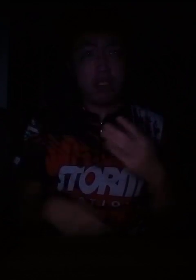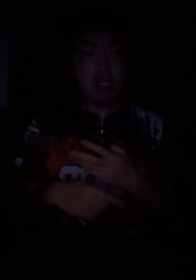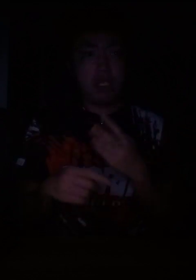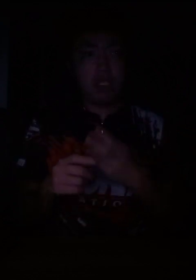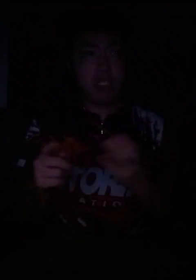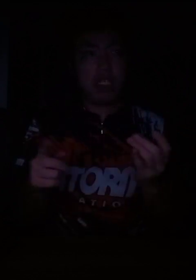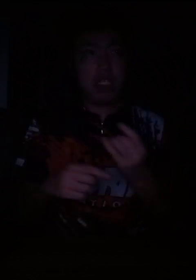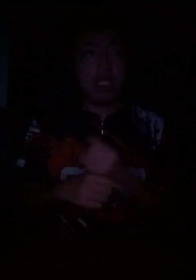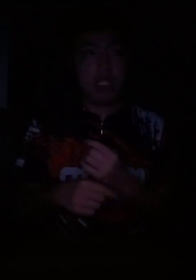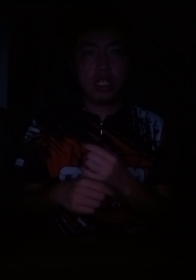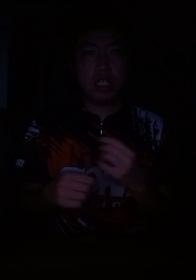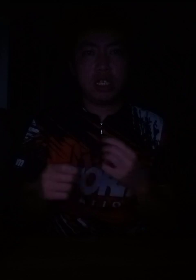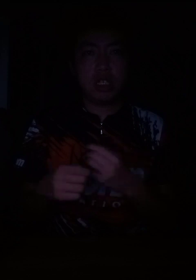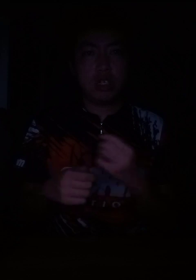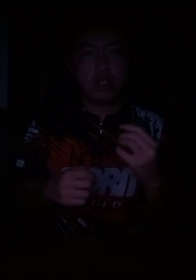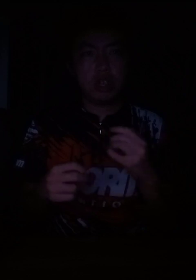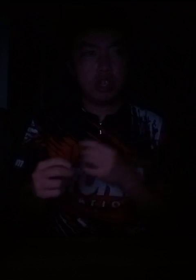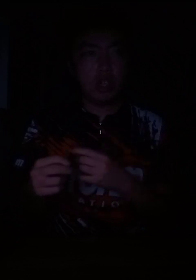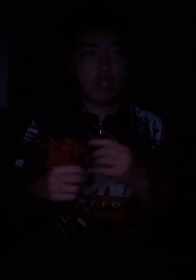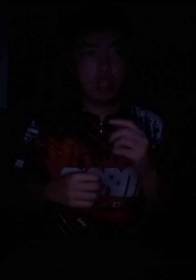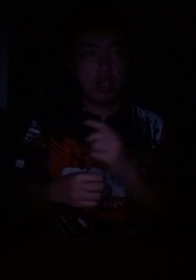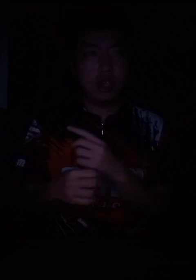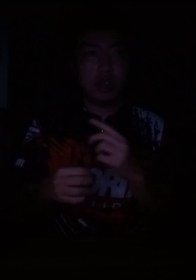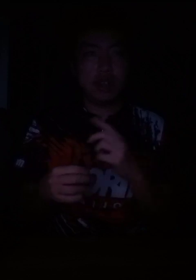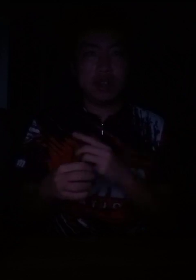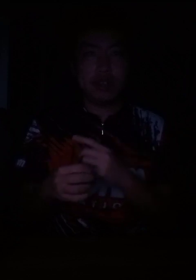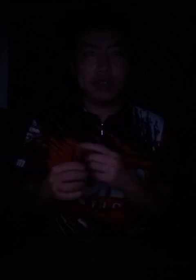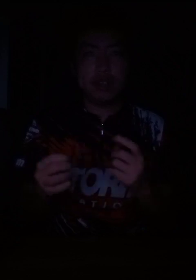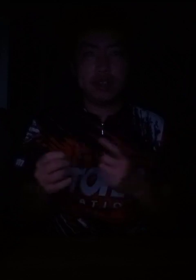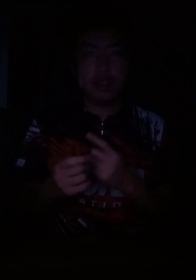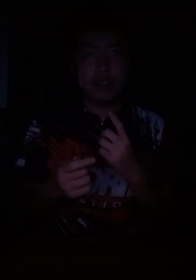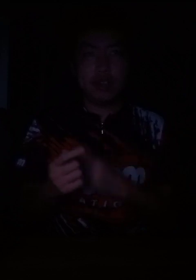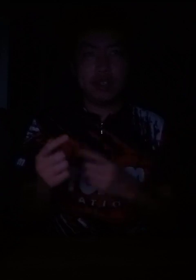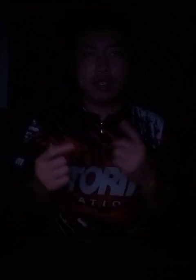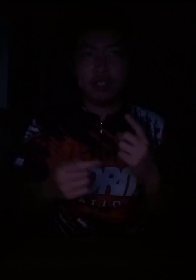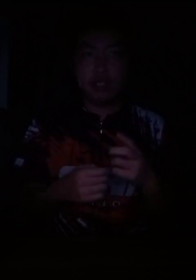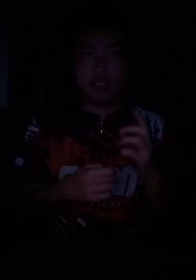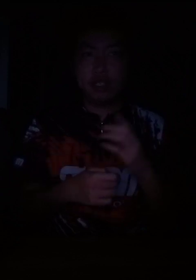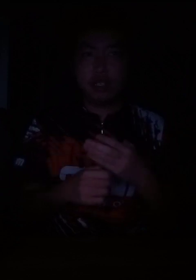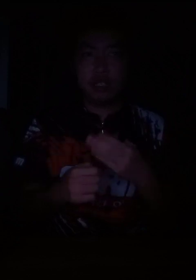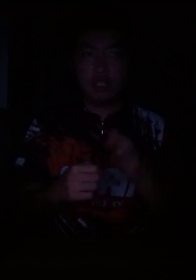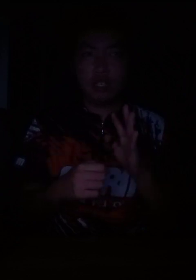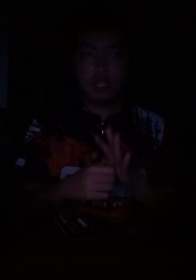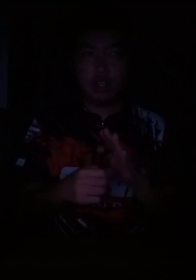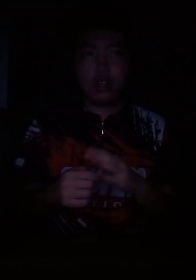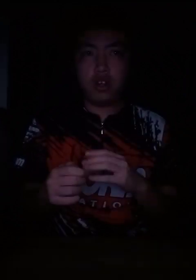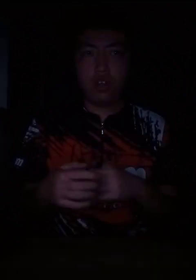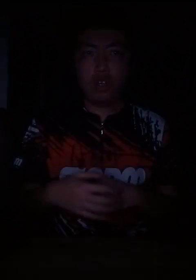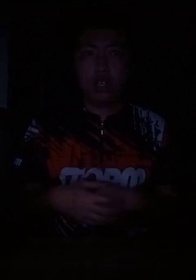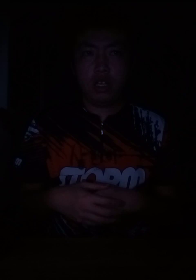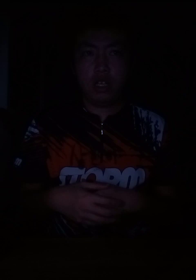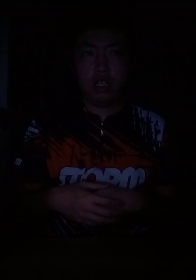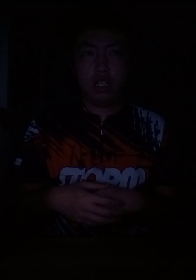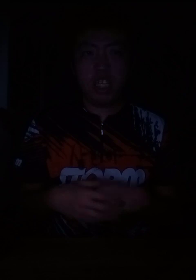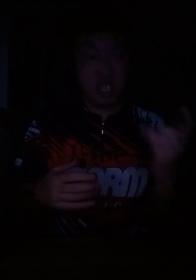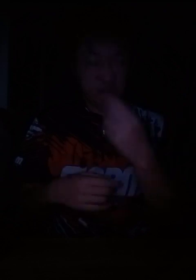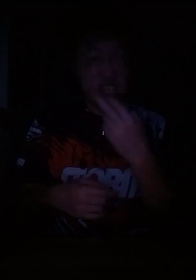것은 공식적인 논의하에 나온 얘기이기 때문에 제가 봐서 당연히 이제 제안한 거고요. 김 씨가 격분하는